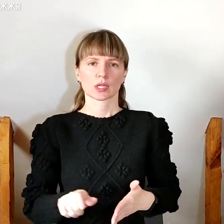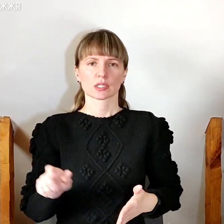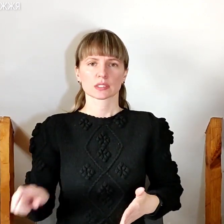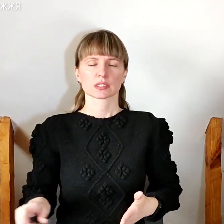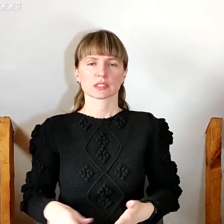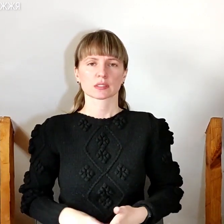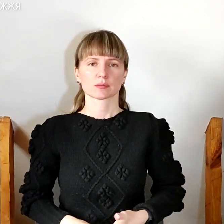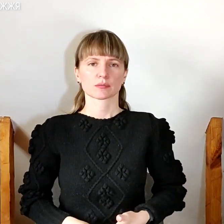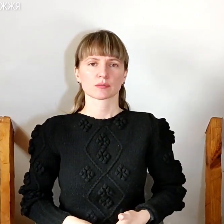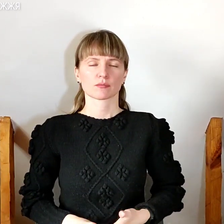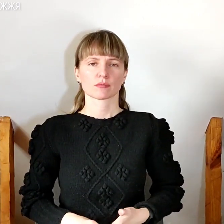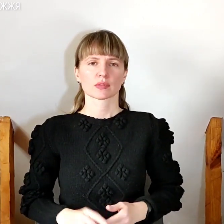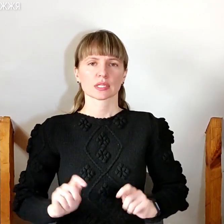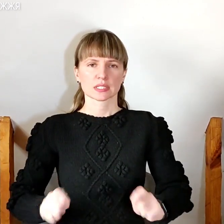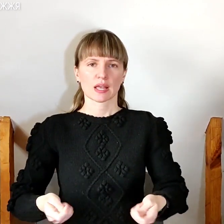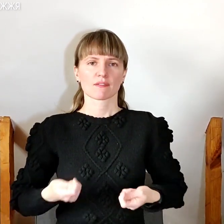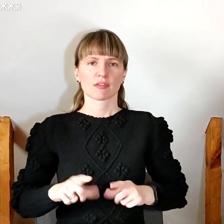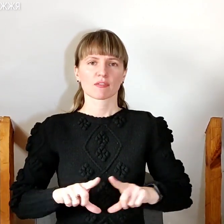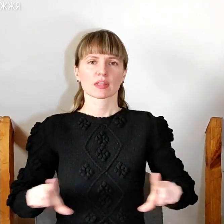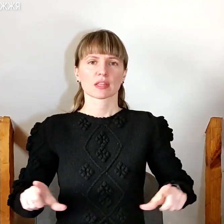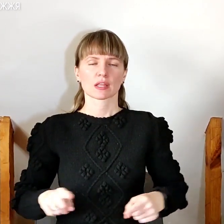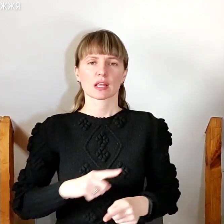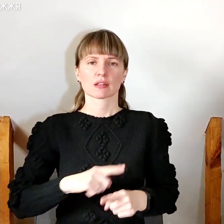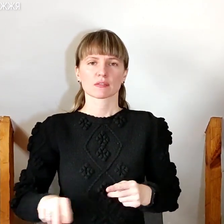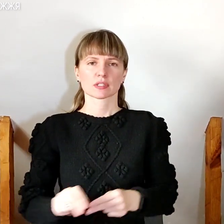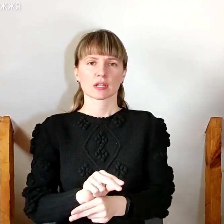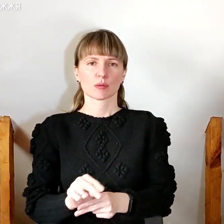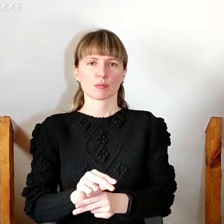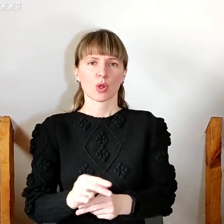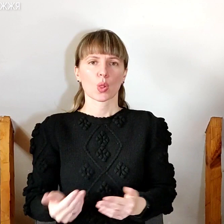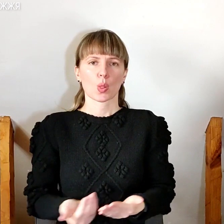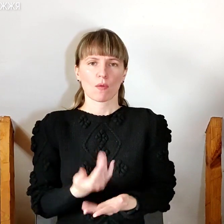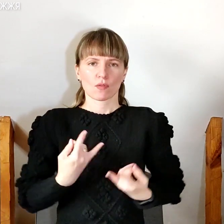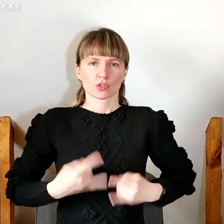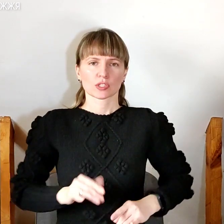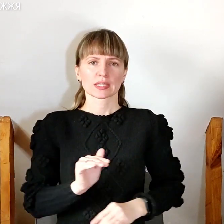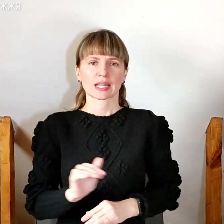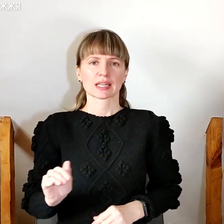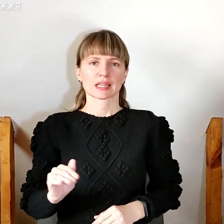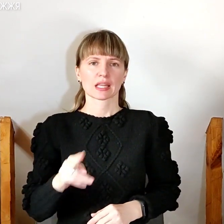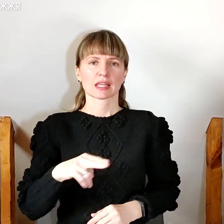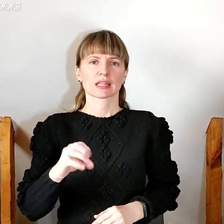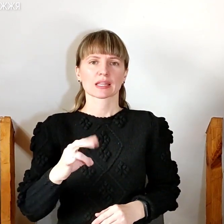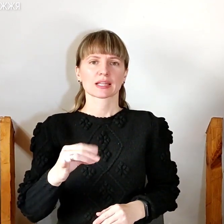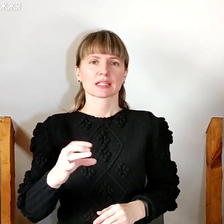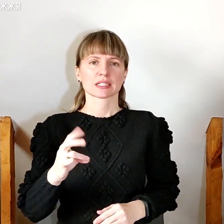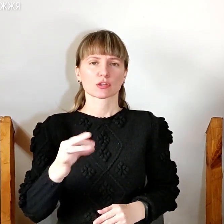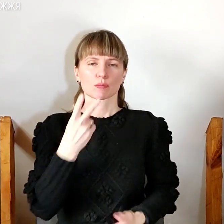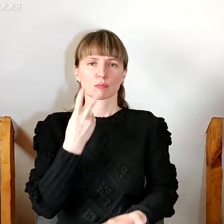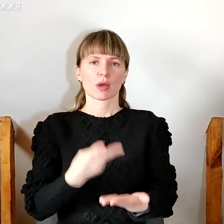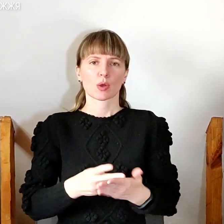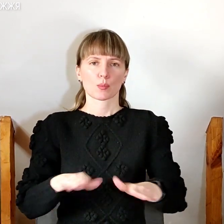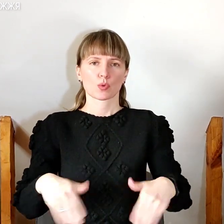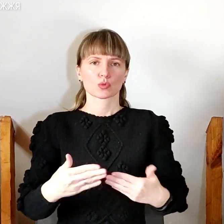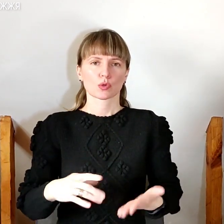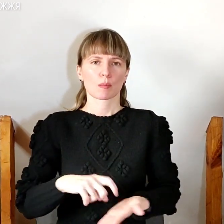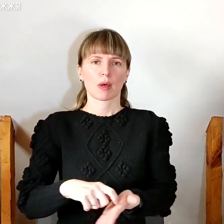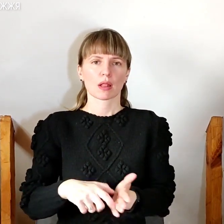відділення інтенсивної терапії новонароджених дітей Ірина Денисенко показує порожні палати. Каже, тут для них створені особливі